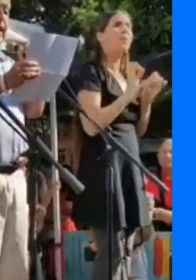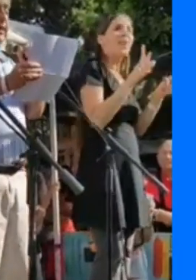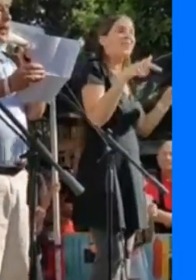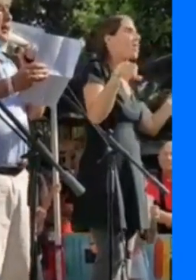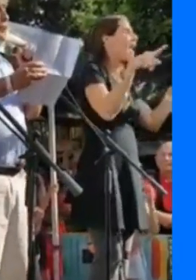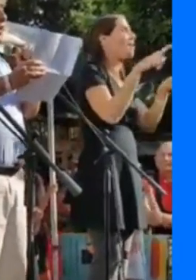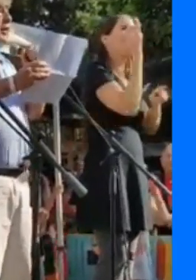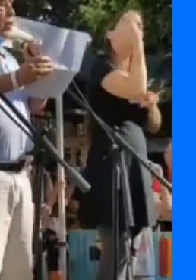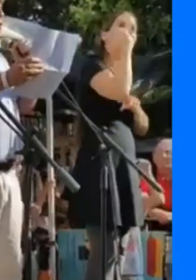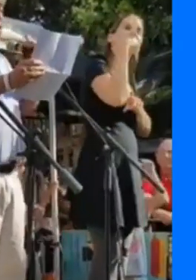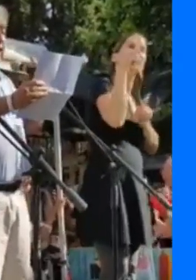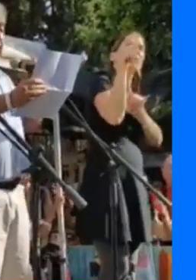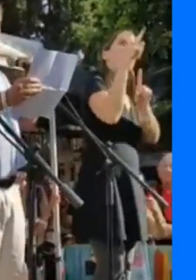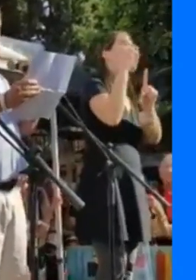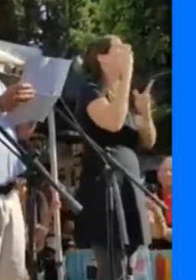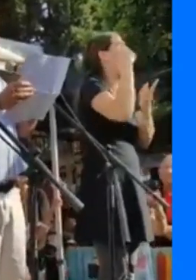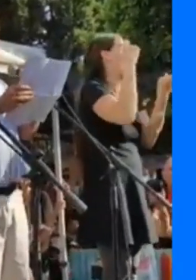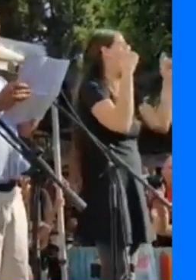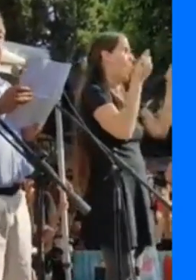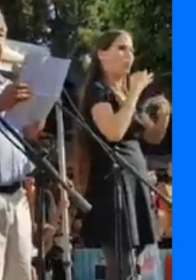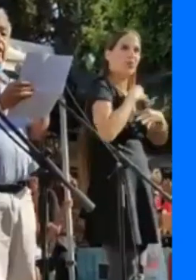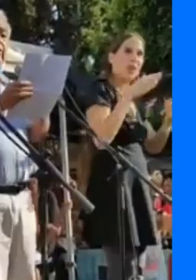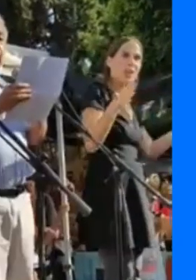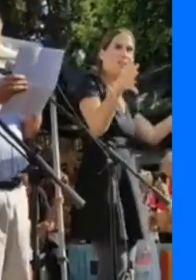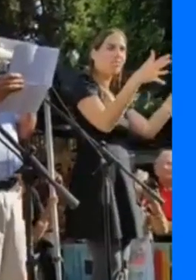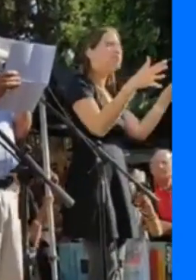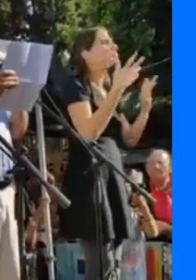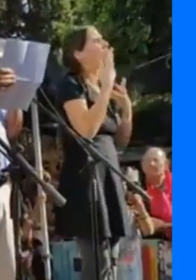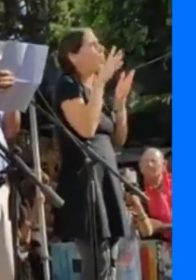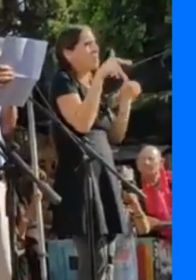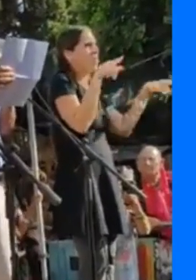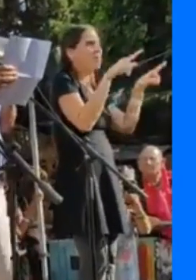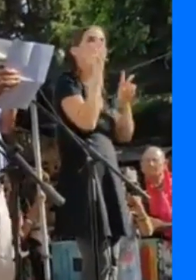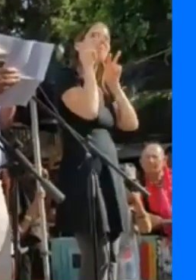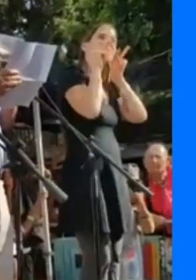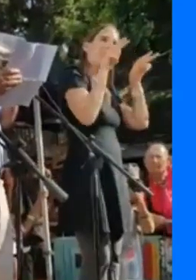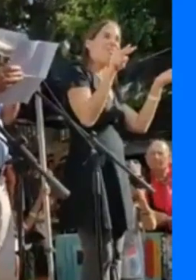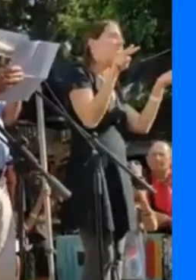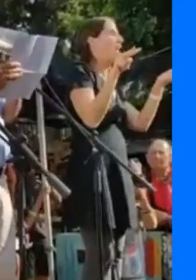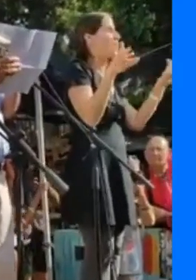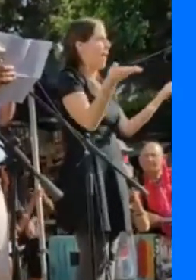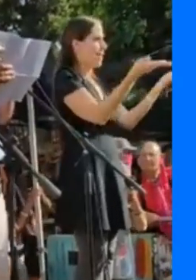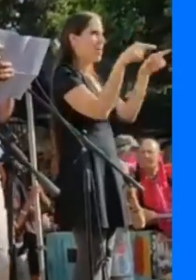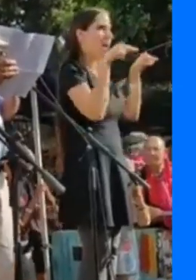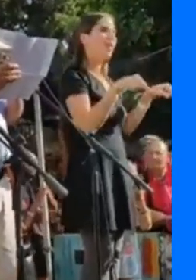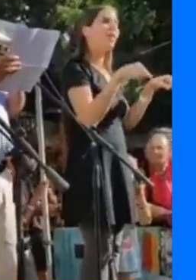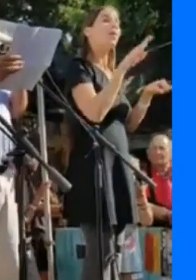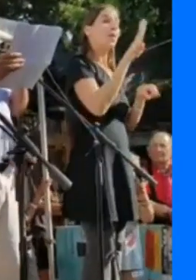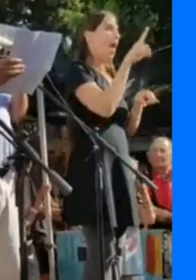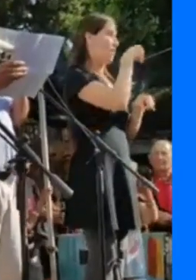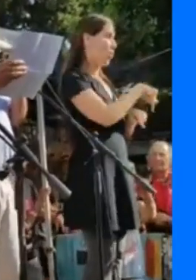מלבדכם יקרים ויקרות שלי, אני מתבונן בכם כאן, כאן